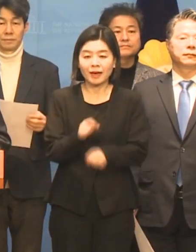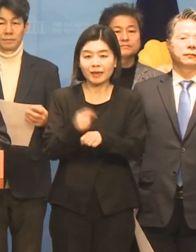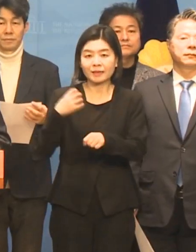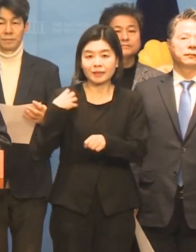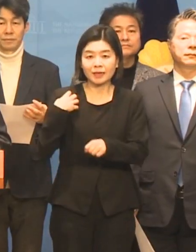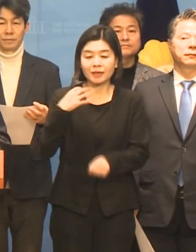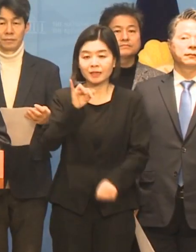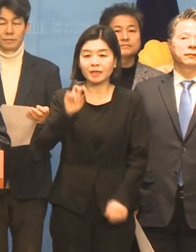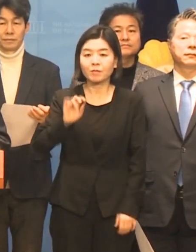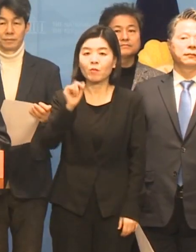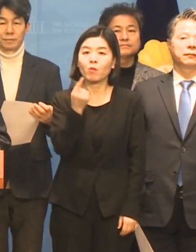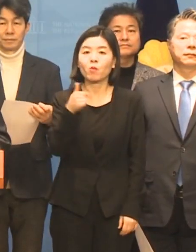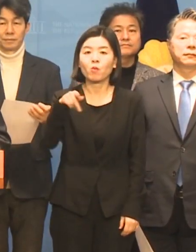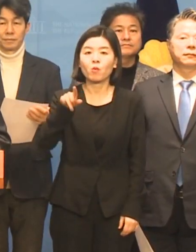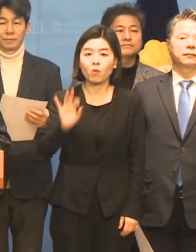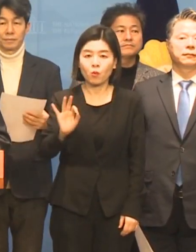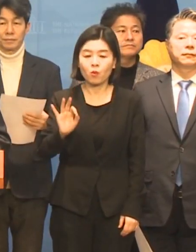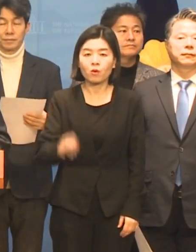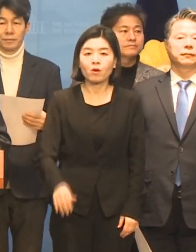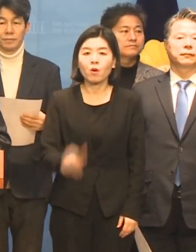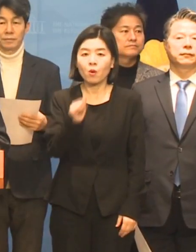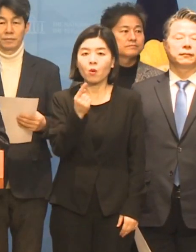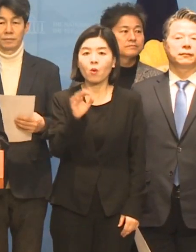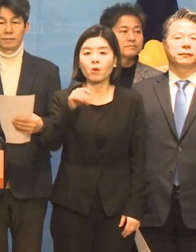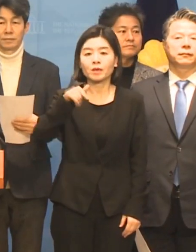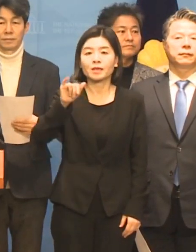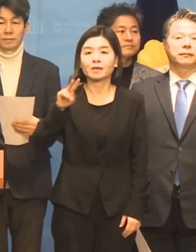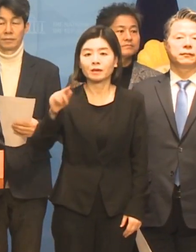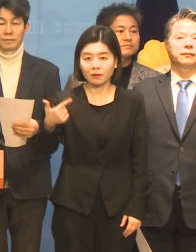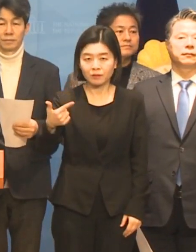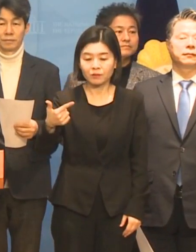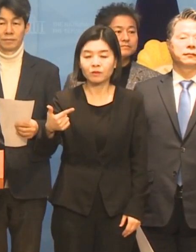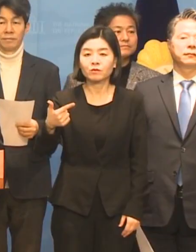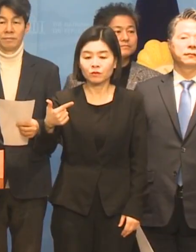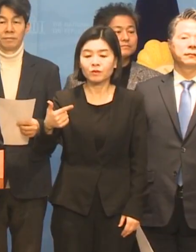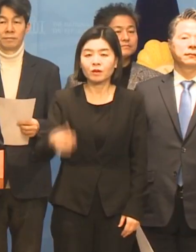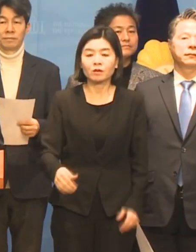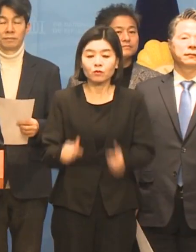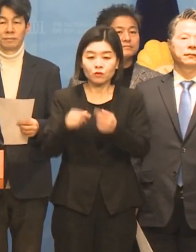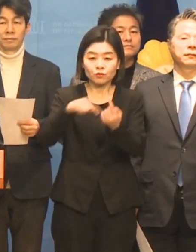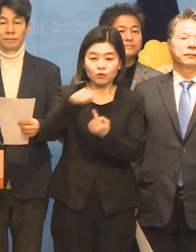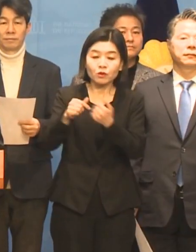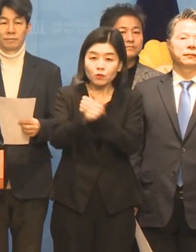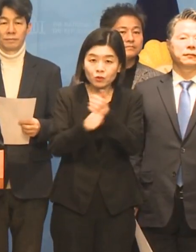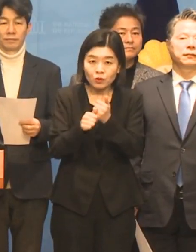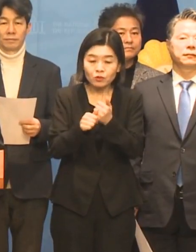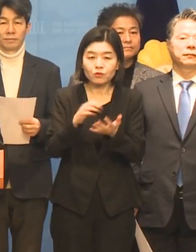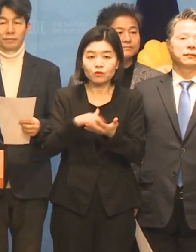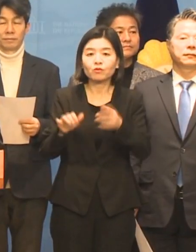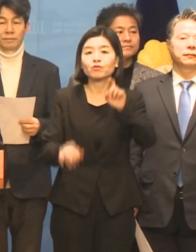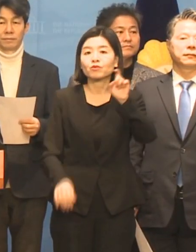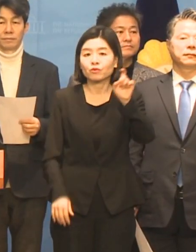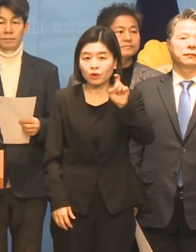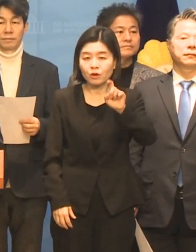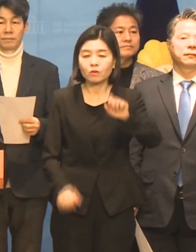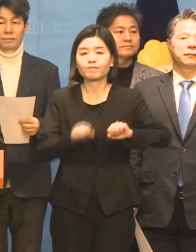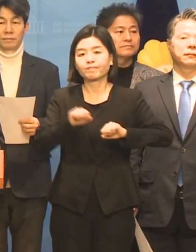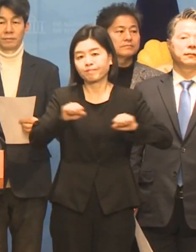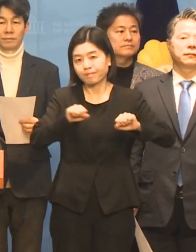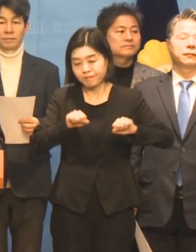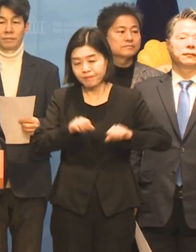간사는 이무경 위원님, 그리고 홍 의원님 맡고 계시고요. 운영위원은 지금 10분이 활동하고